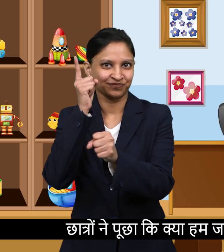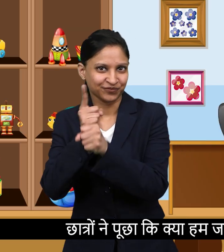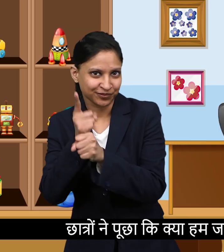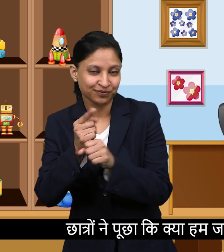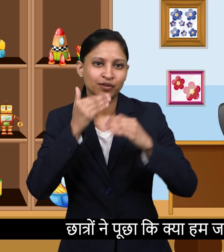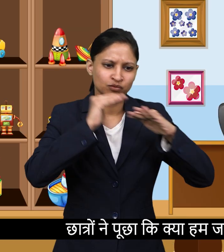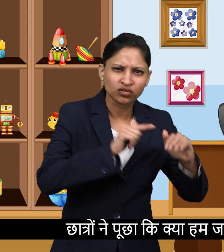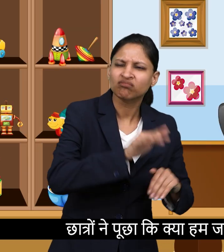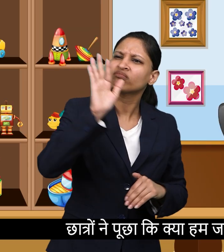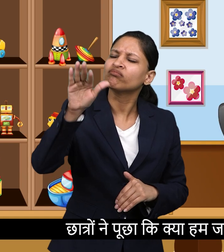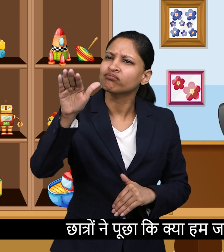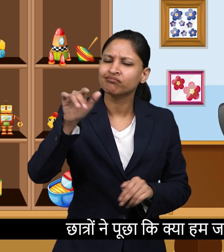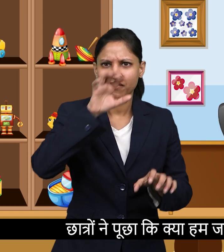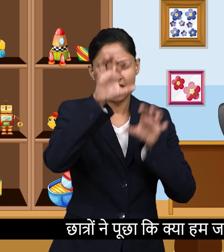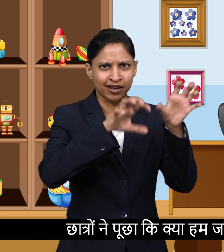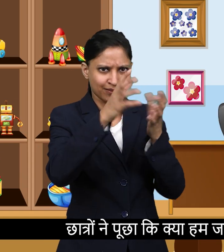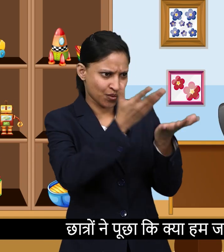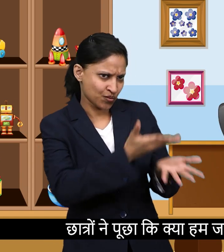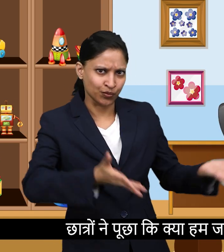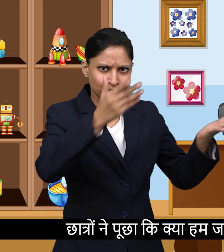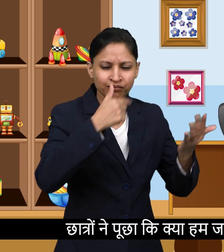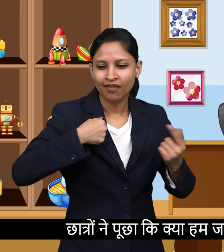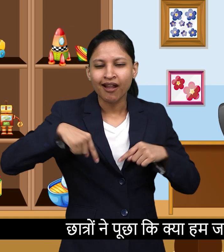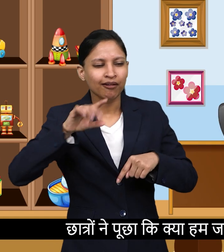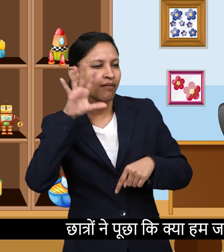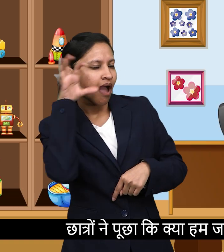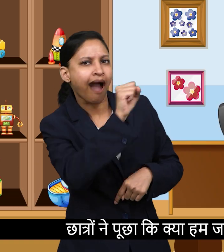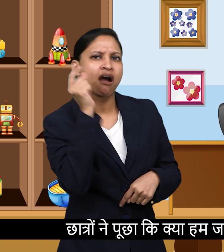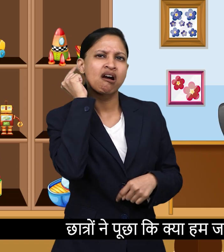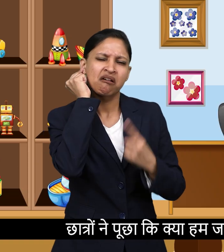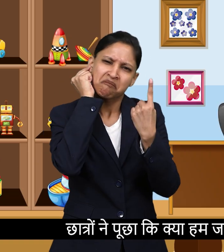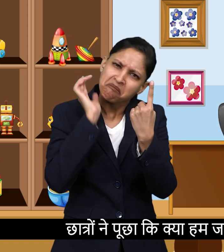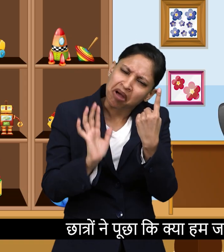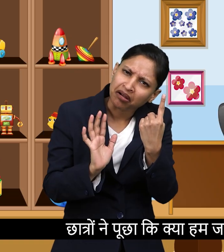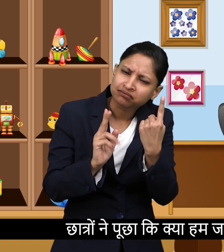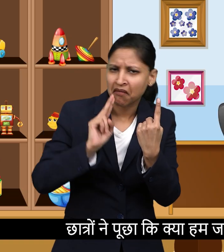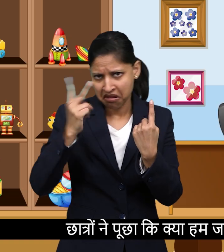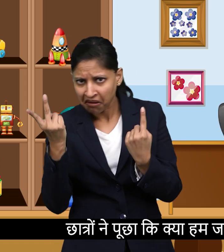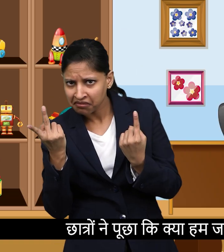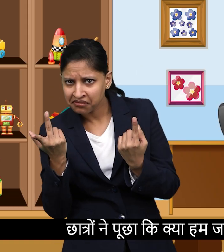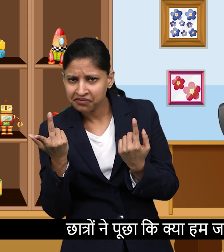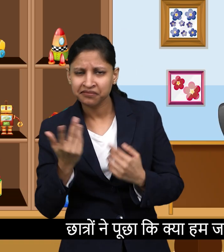छात्रों ने पूछा, क्या हम जानवरों को केवल उनके कान से ही पहचान सकते हैं?